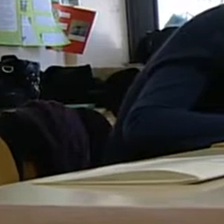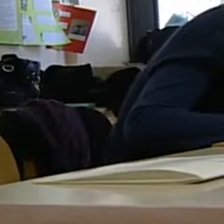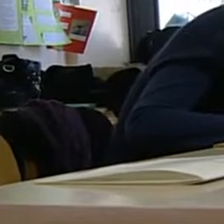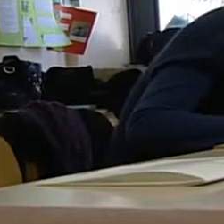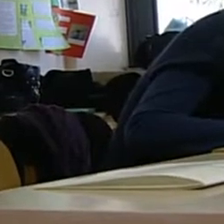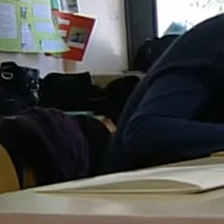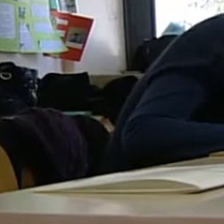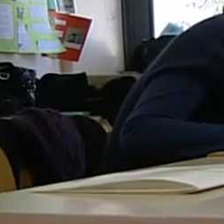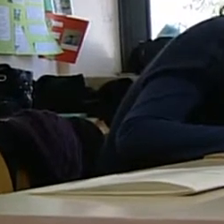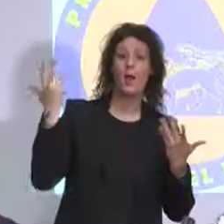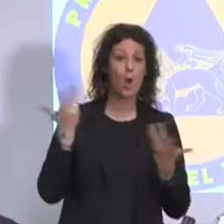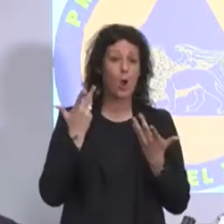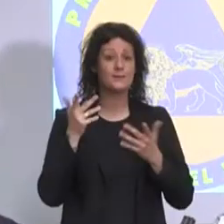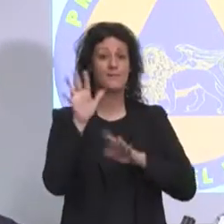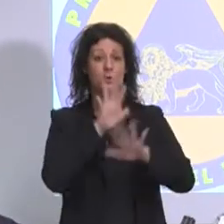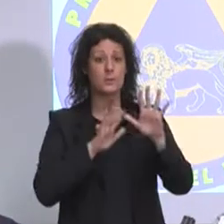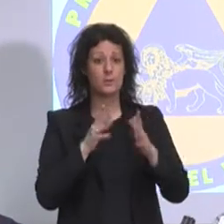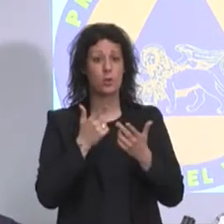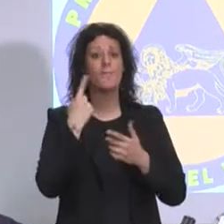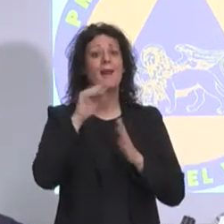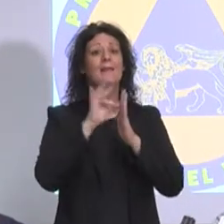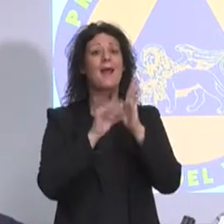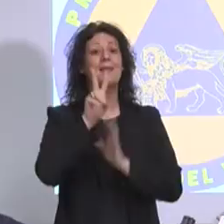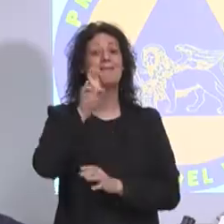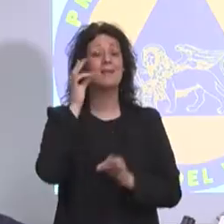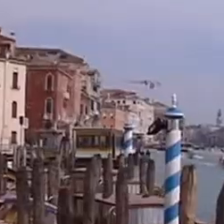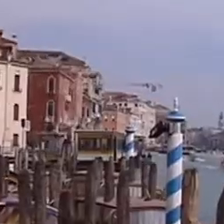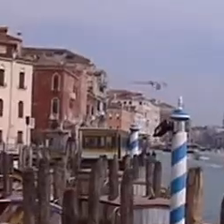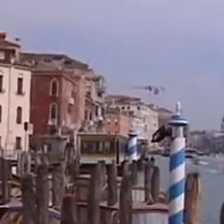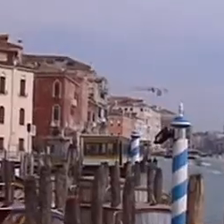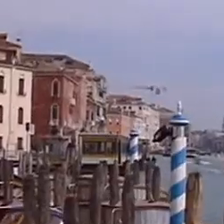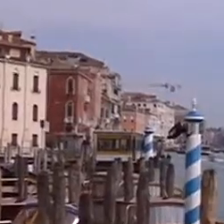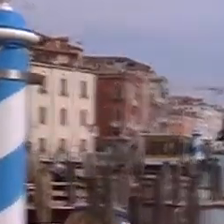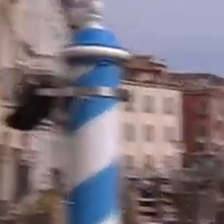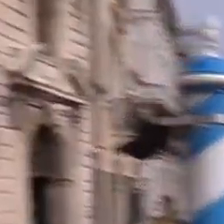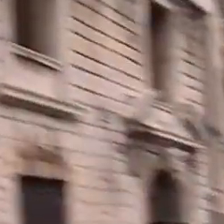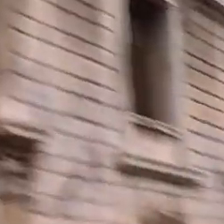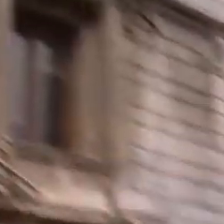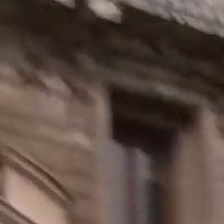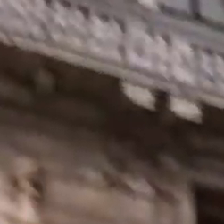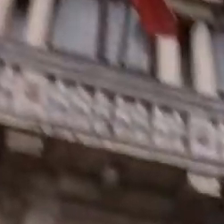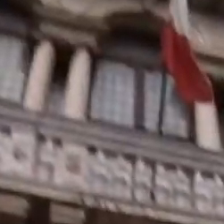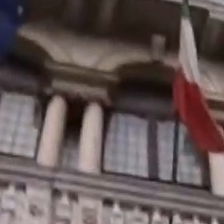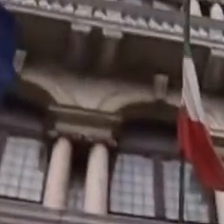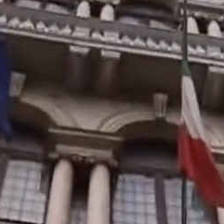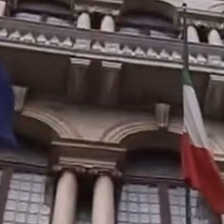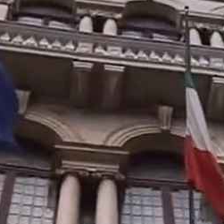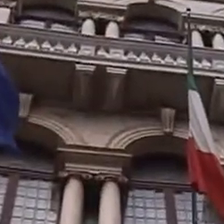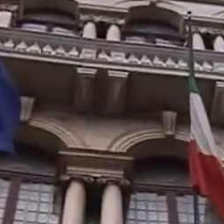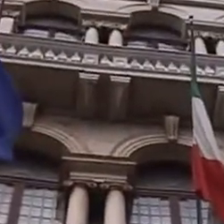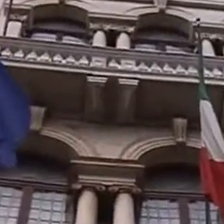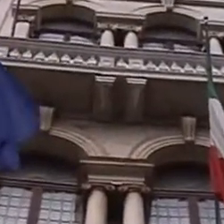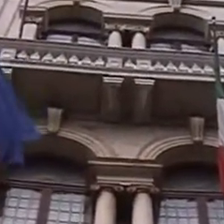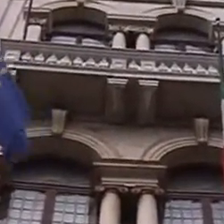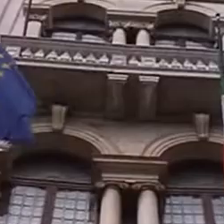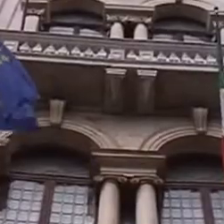settembre. Cioè, il Parlamento si sta discutendo di farlo ancora più in là. Regioni poi in attesa di conoscere anche i contenuti del nuovo DPCM,